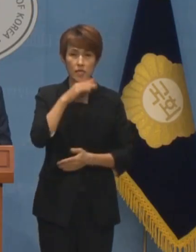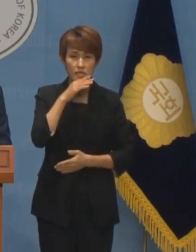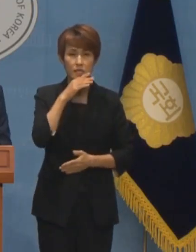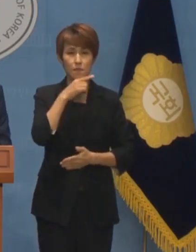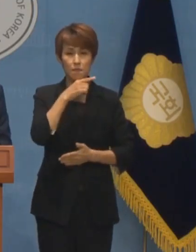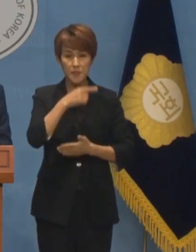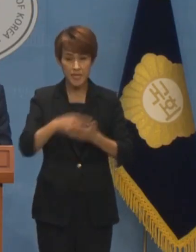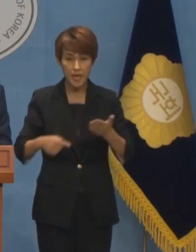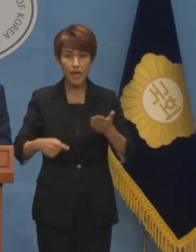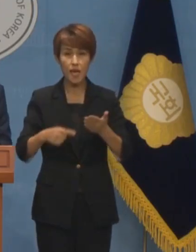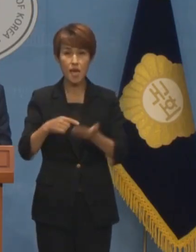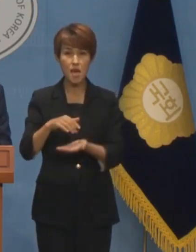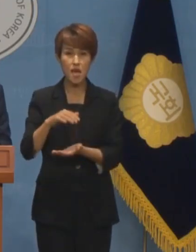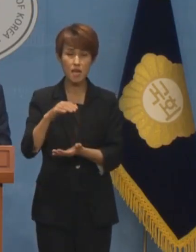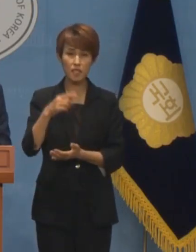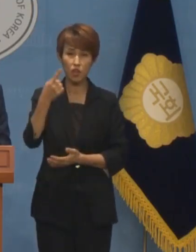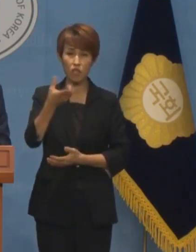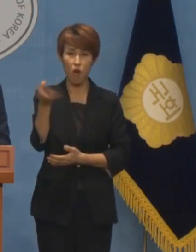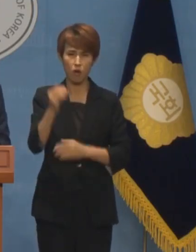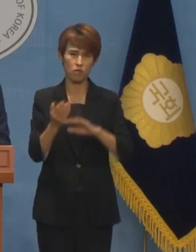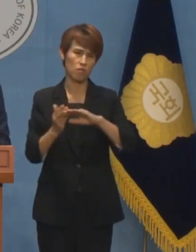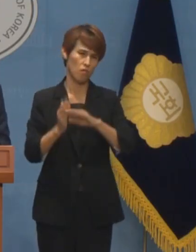클 것으로 예상됩니다.